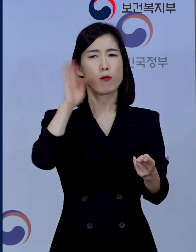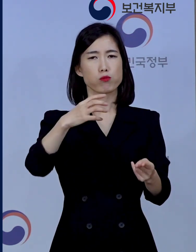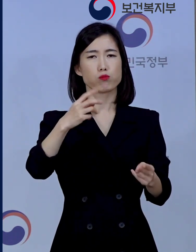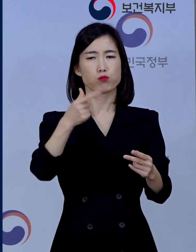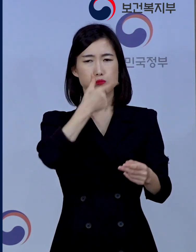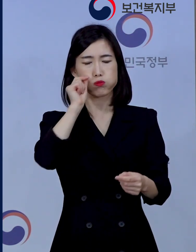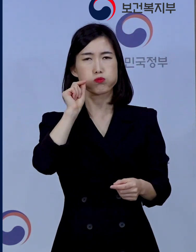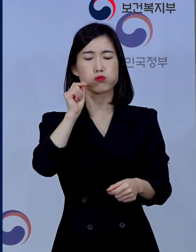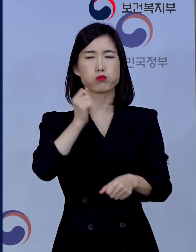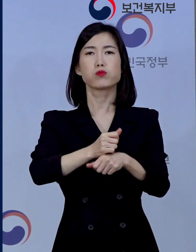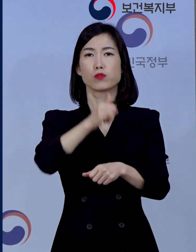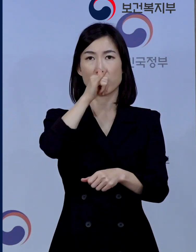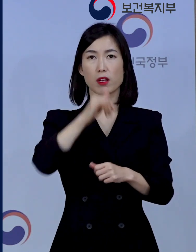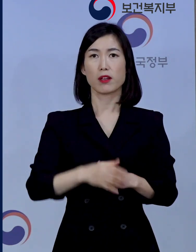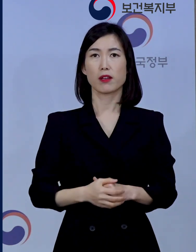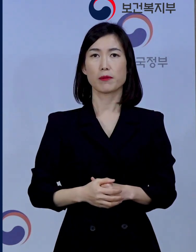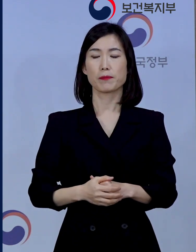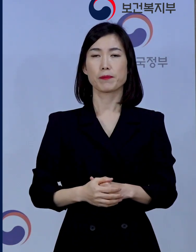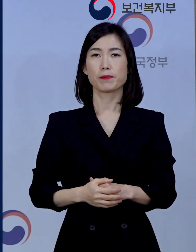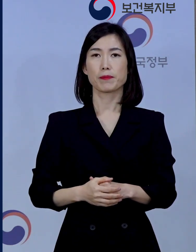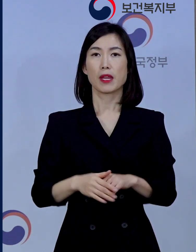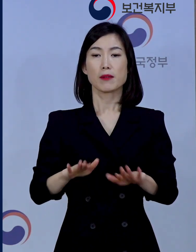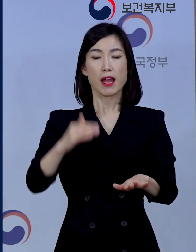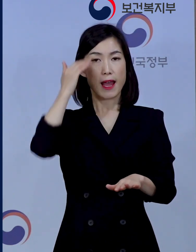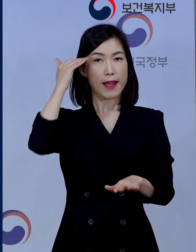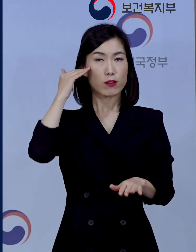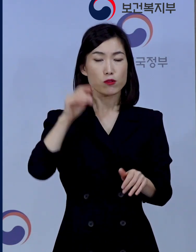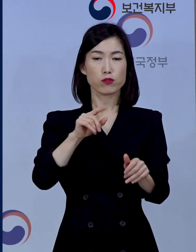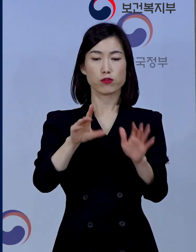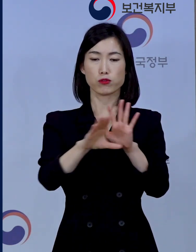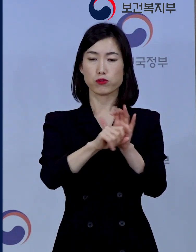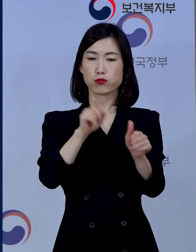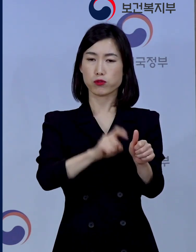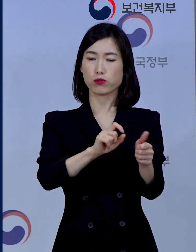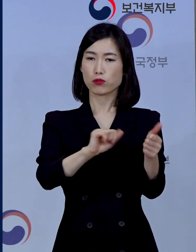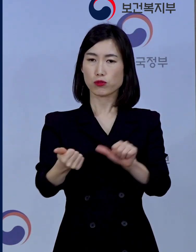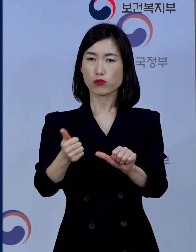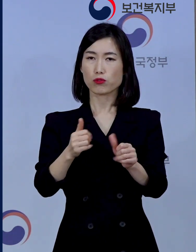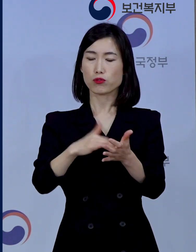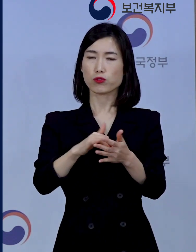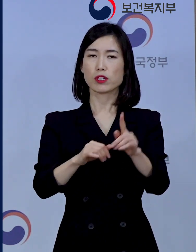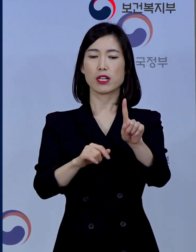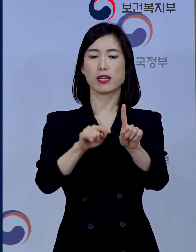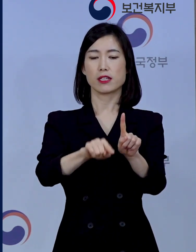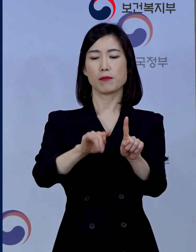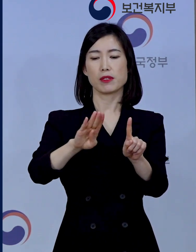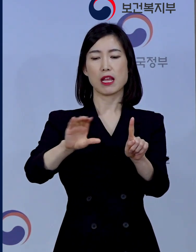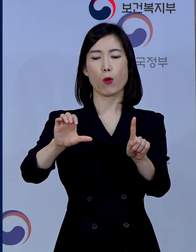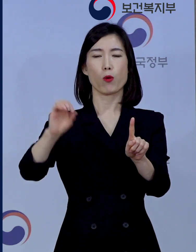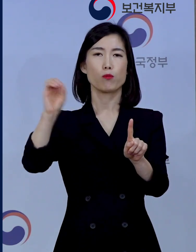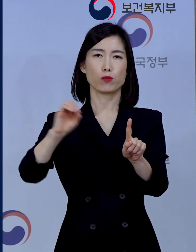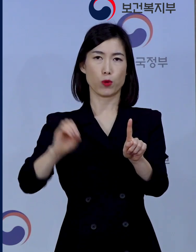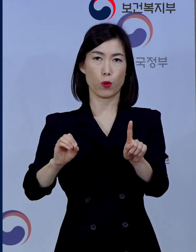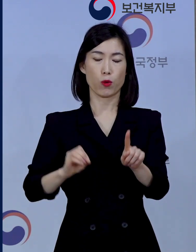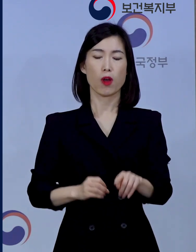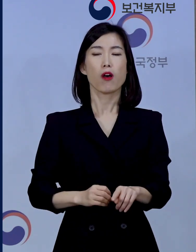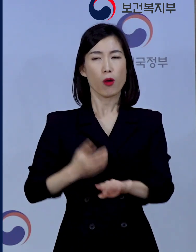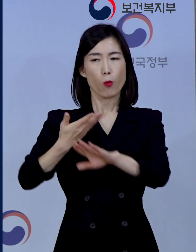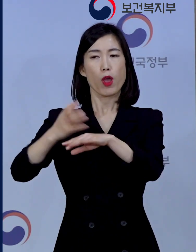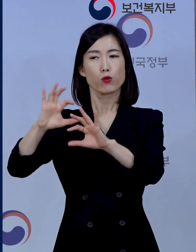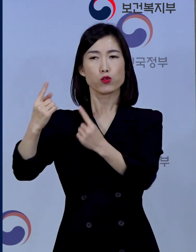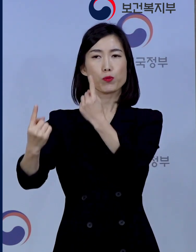있습니다. 현재 한국의 코로나19 치명률은 1.45%입니다. 외국에